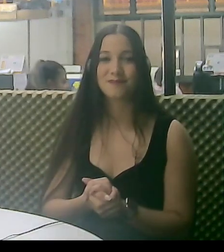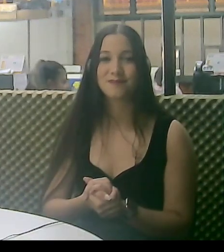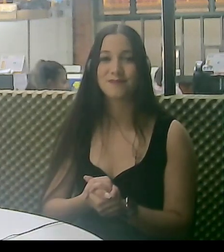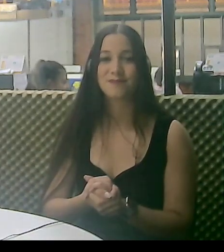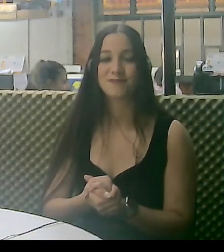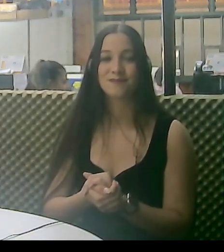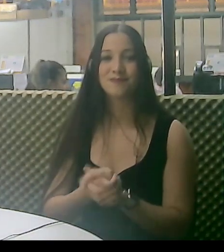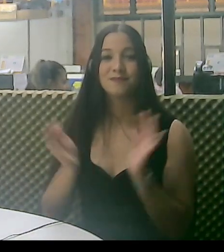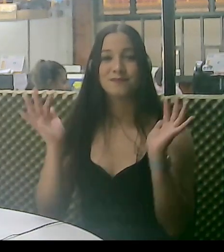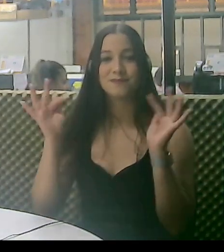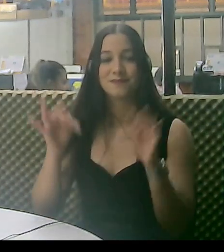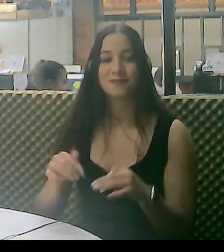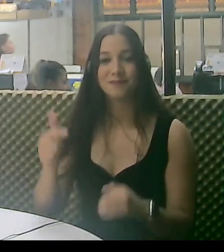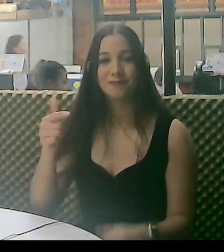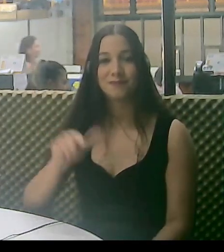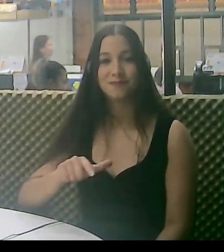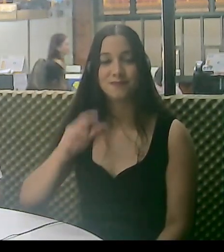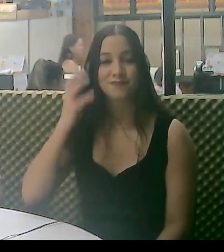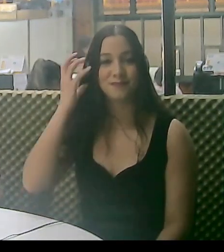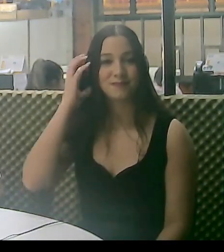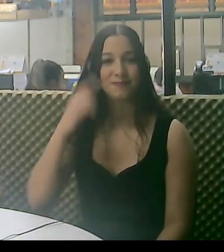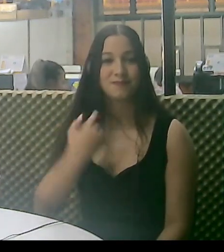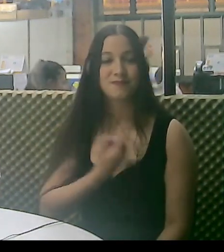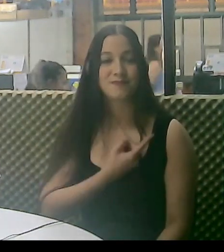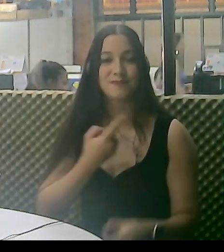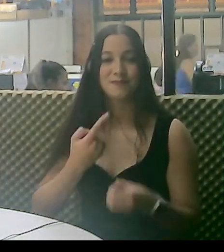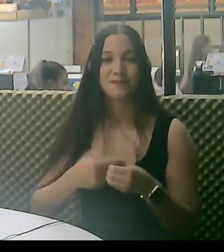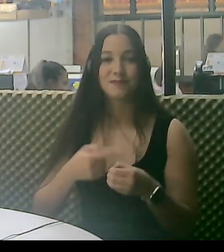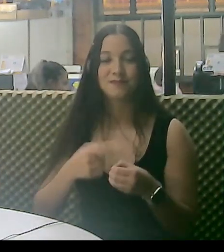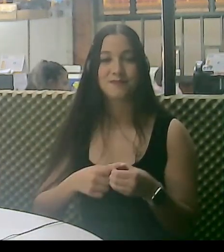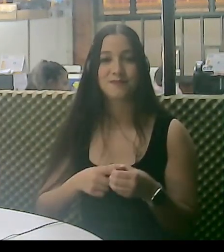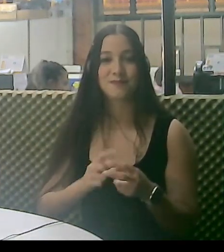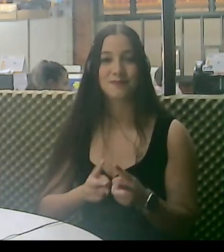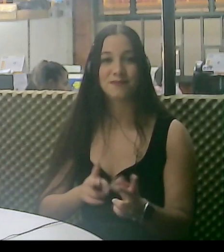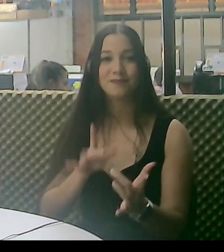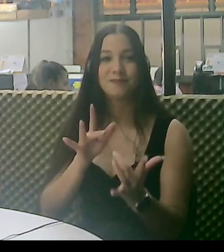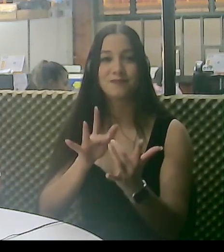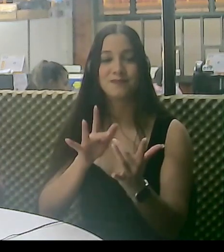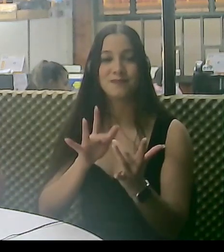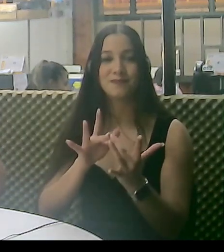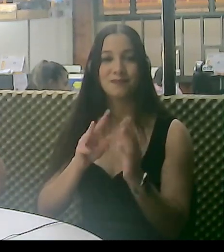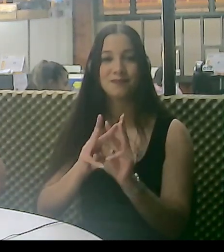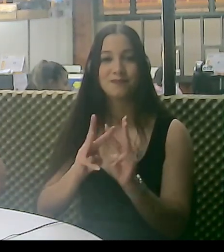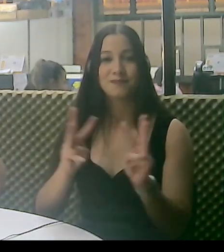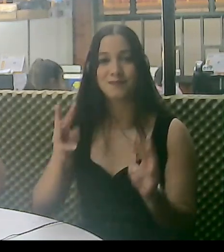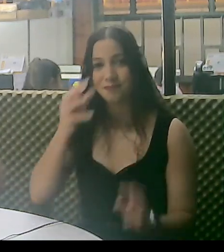próxima. Fica por aqui mais uma edição do programa da Rádio Nossa Cidade.